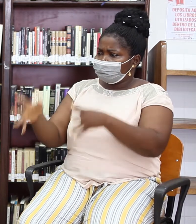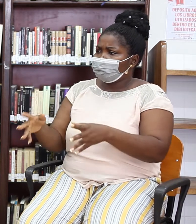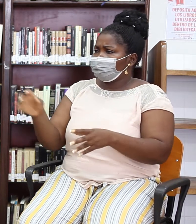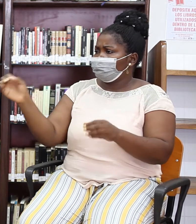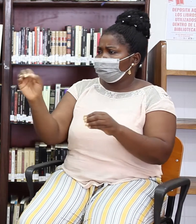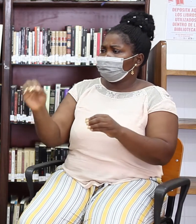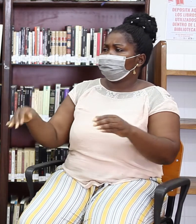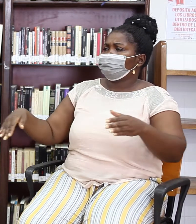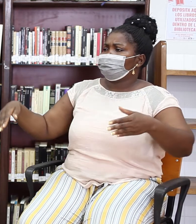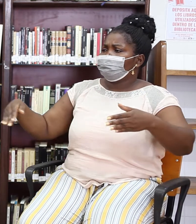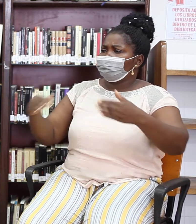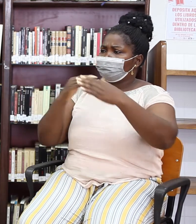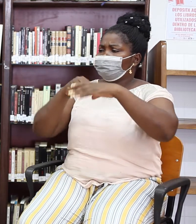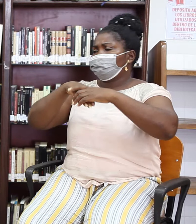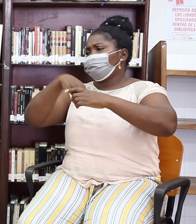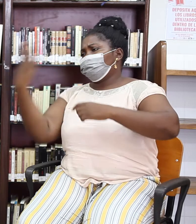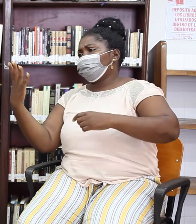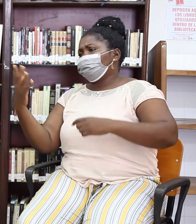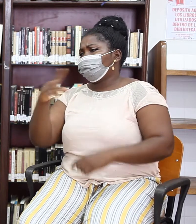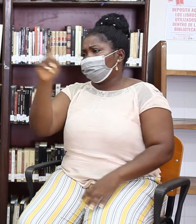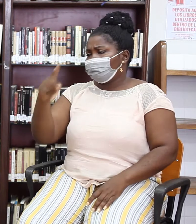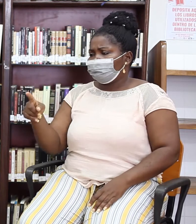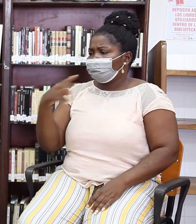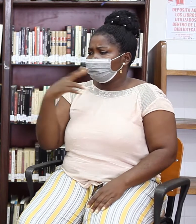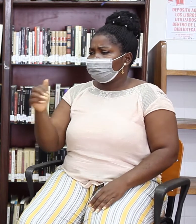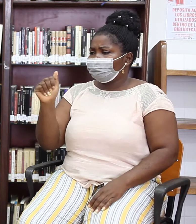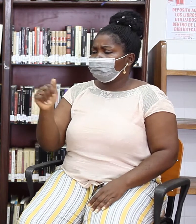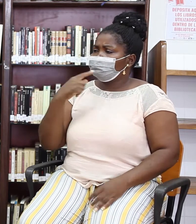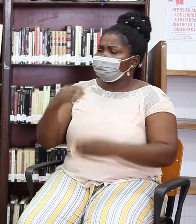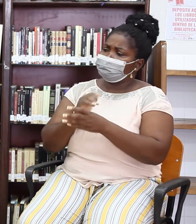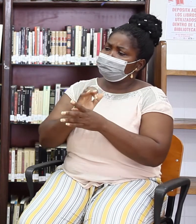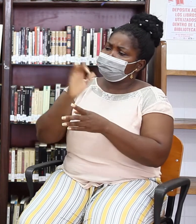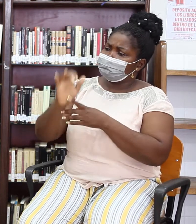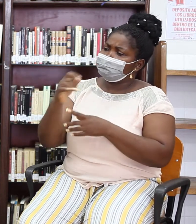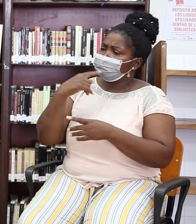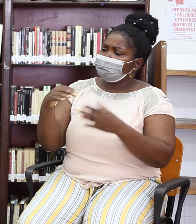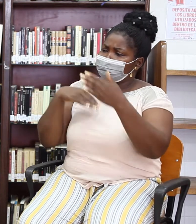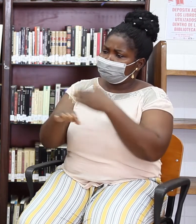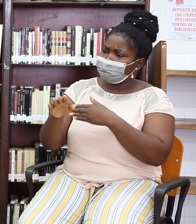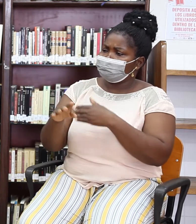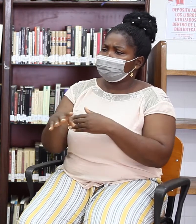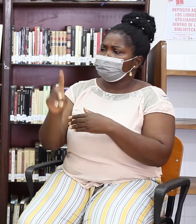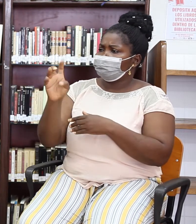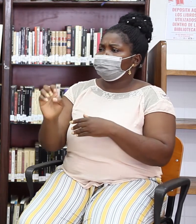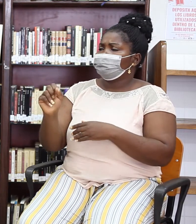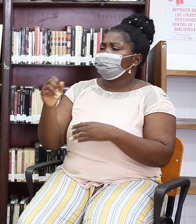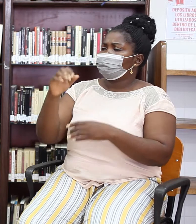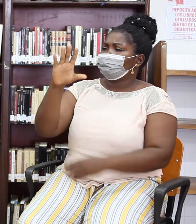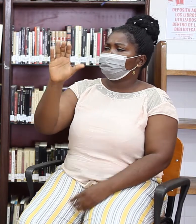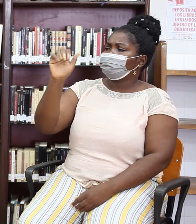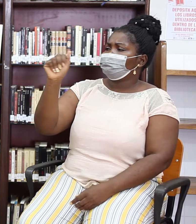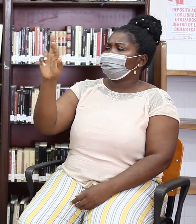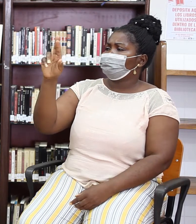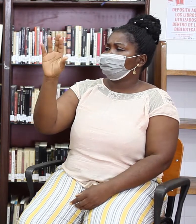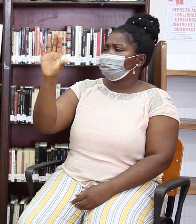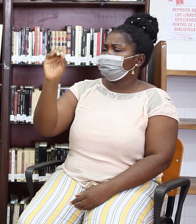nadie escapara. Safusa hizo entonces su entrada a través de un arco, con